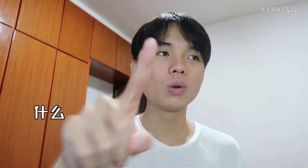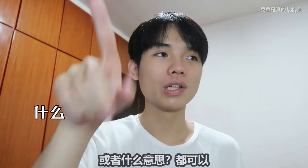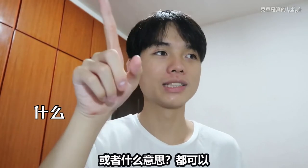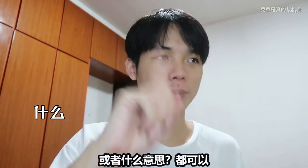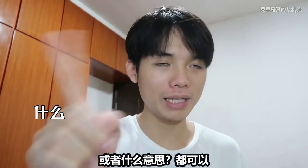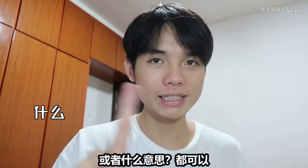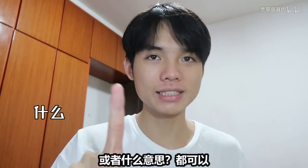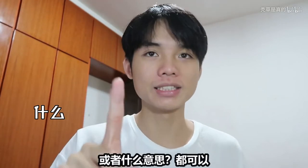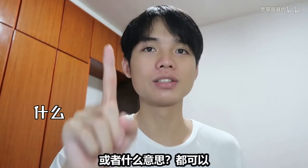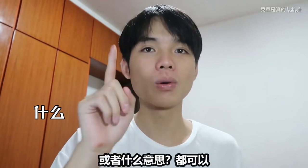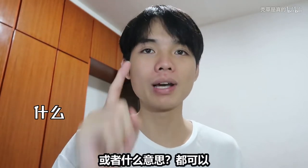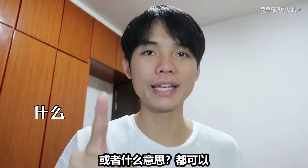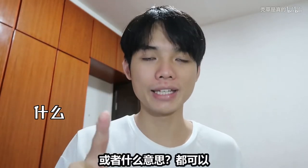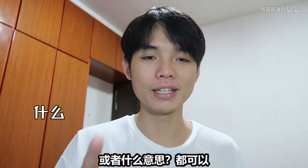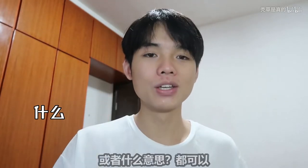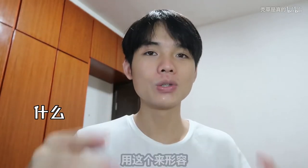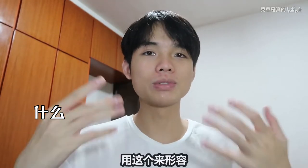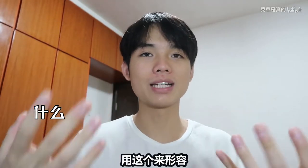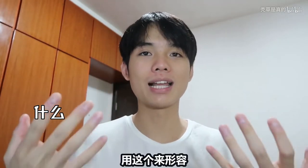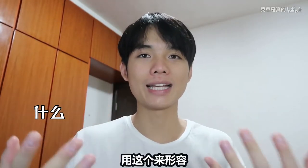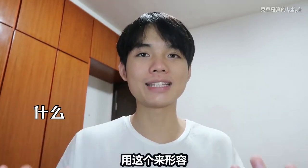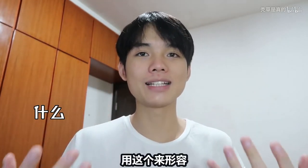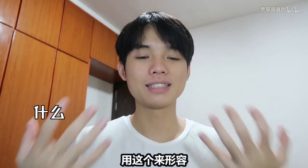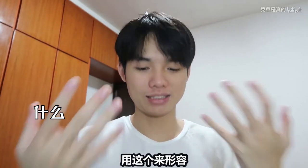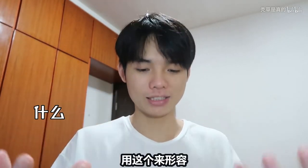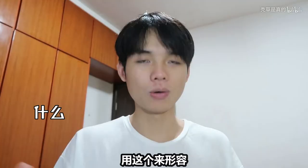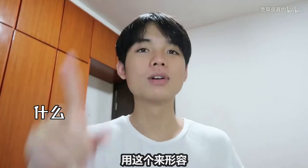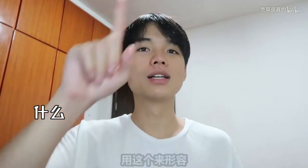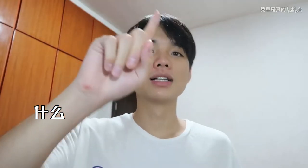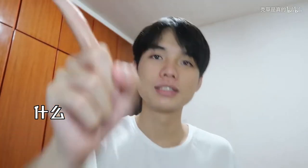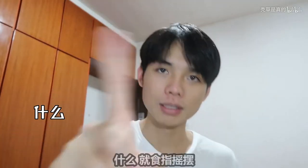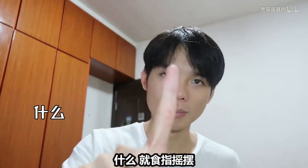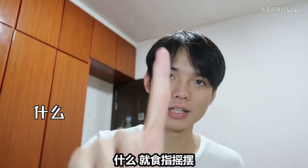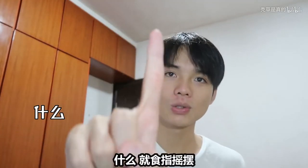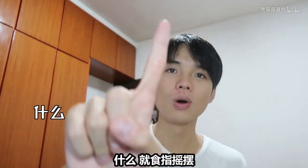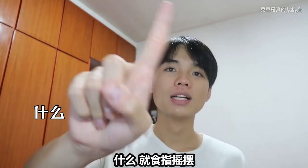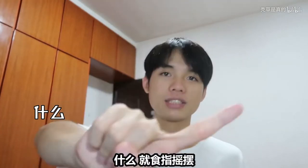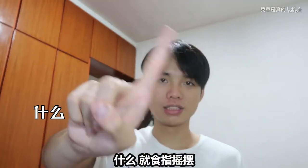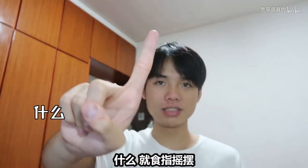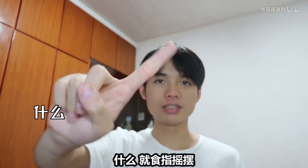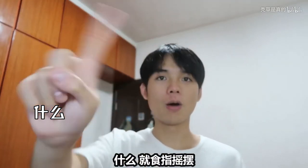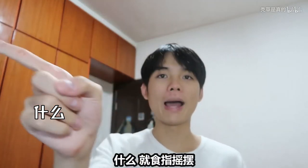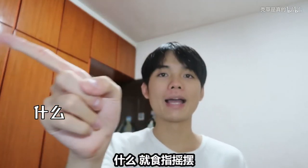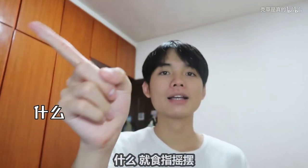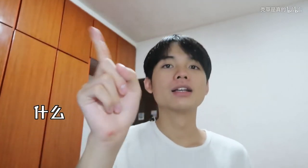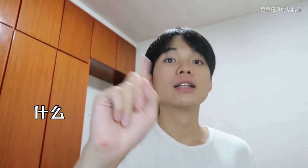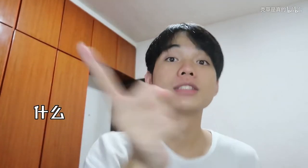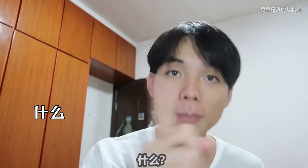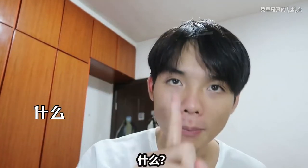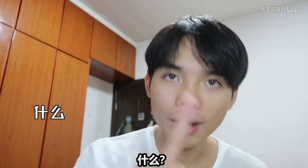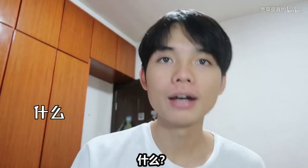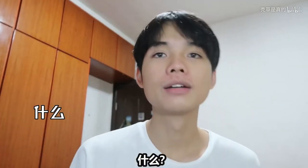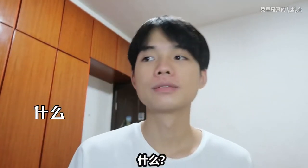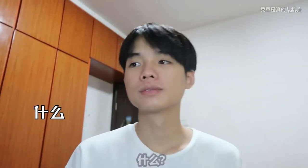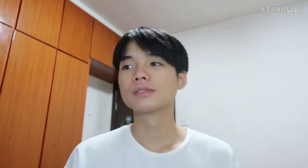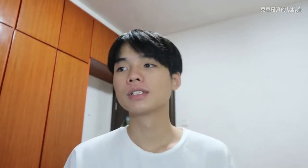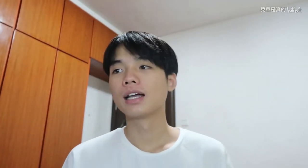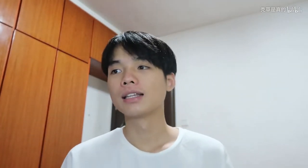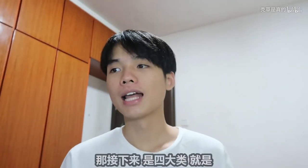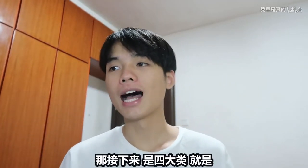者什么意思都可以用这个来形容。什么就食指摇摆什么。那